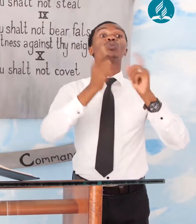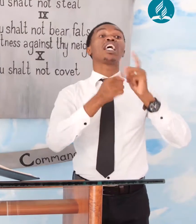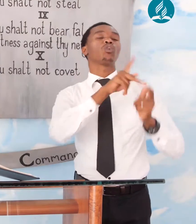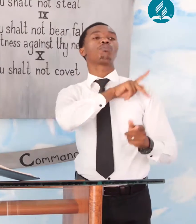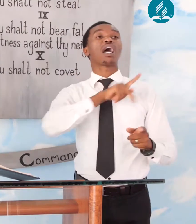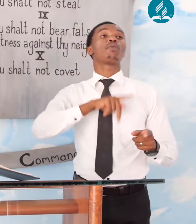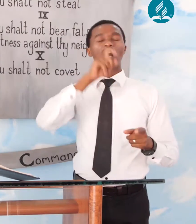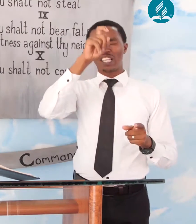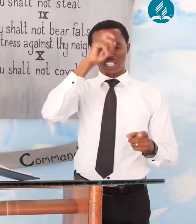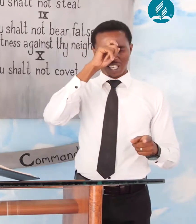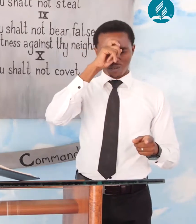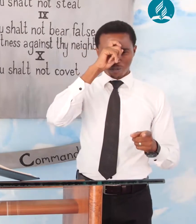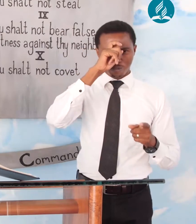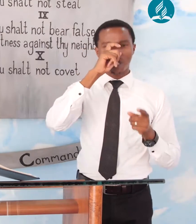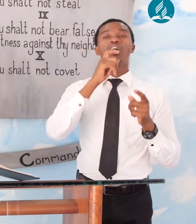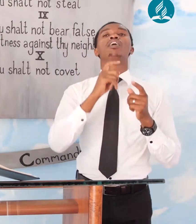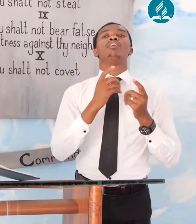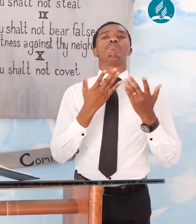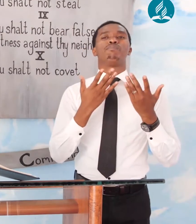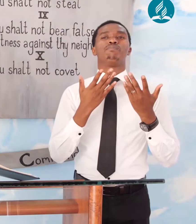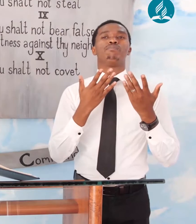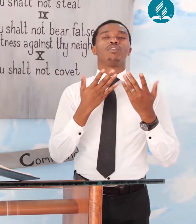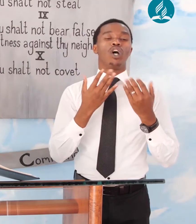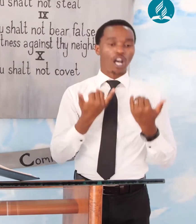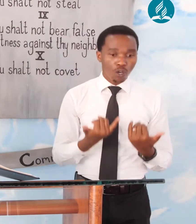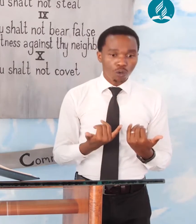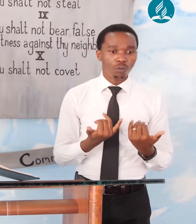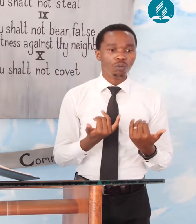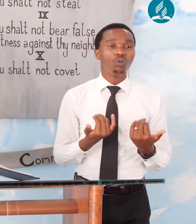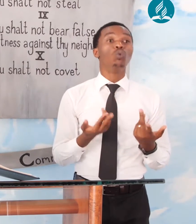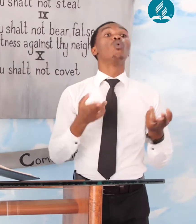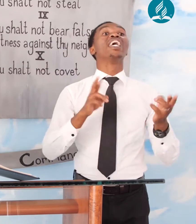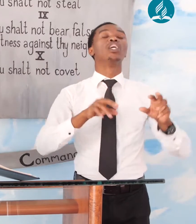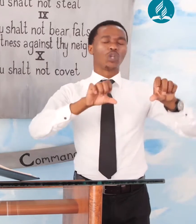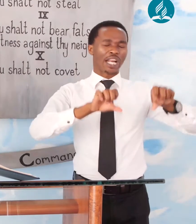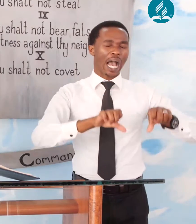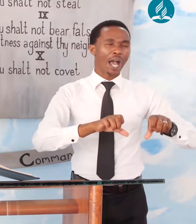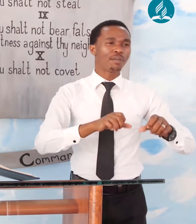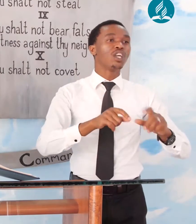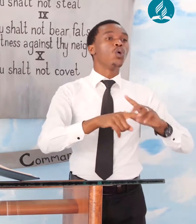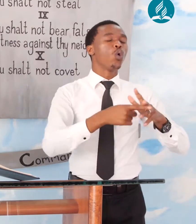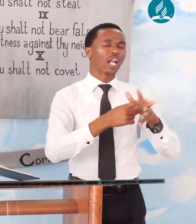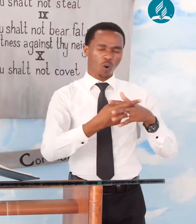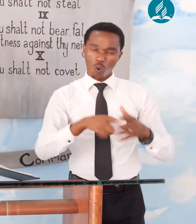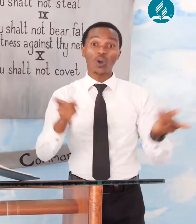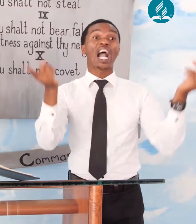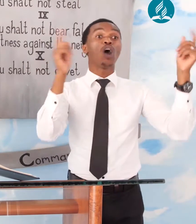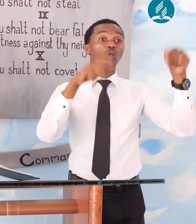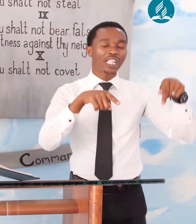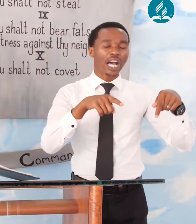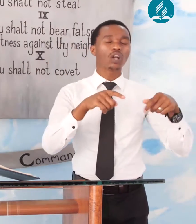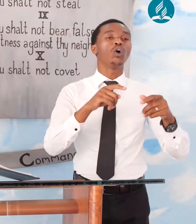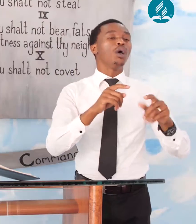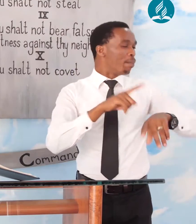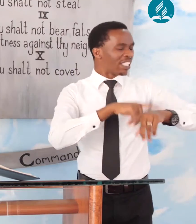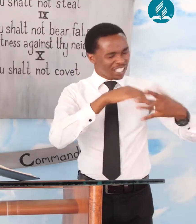umwami w'igihangange nka Egiputa none dore ibyo wikoze none dore warahunze uraza dore ugiye gupfira